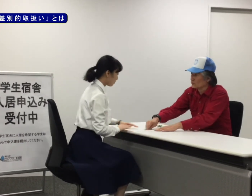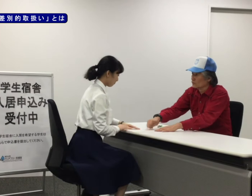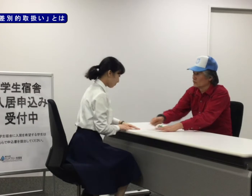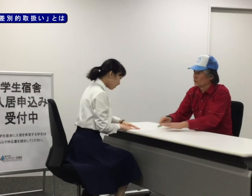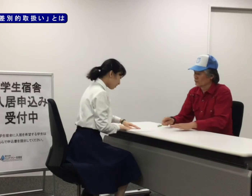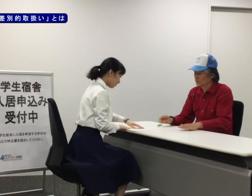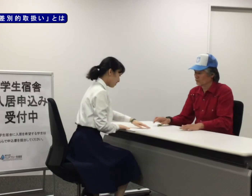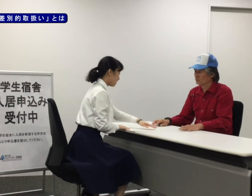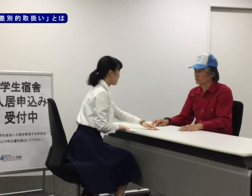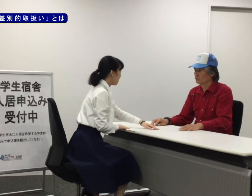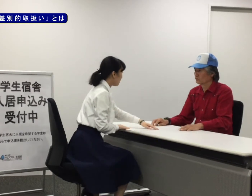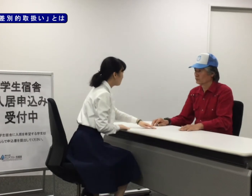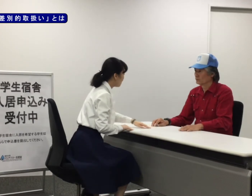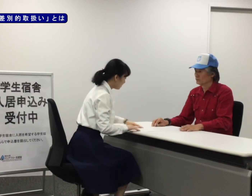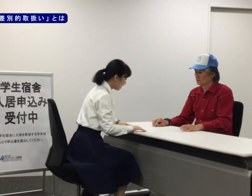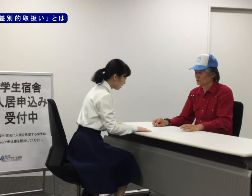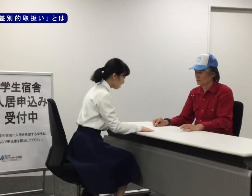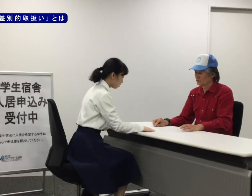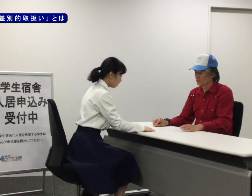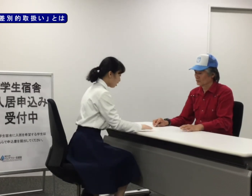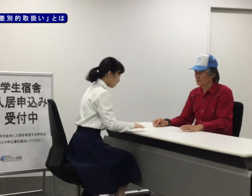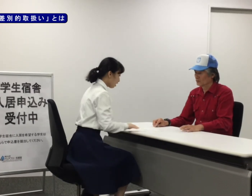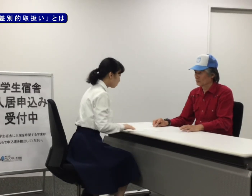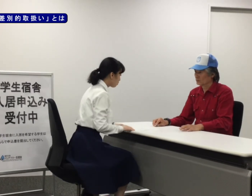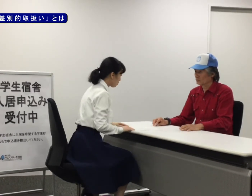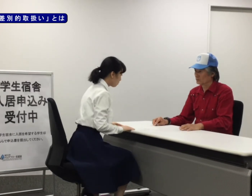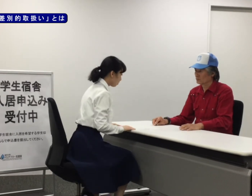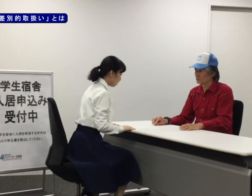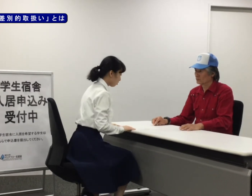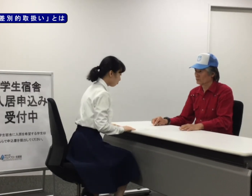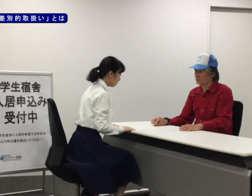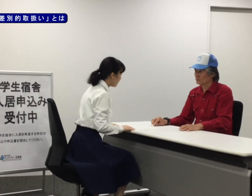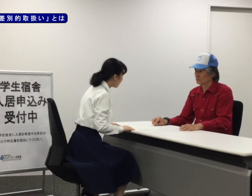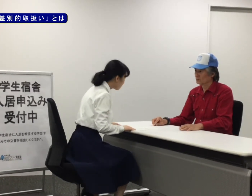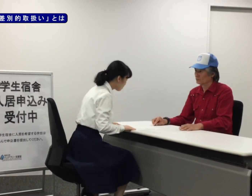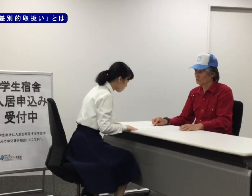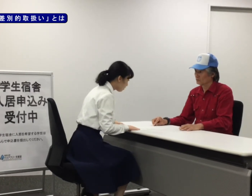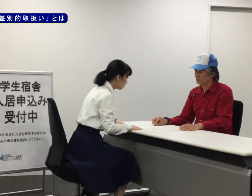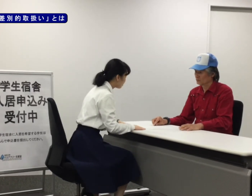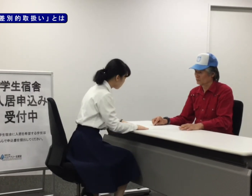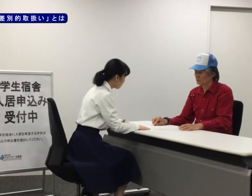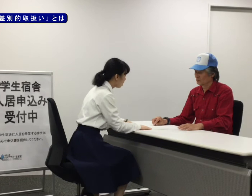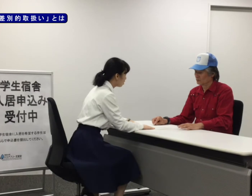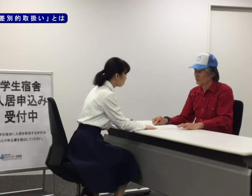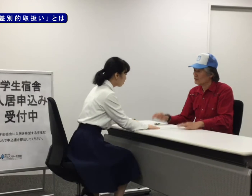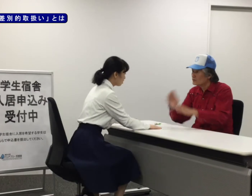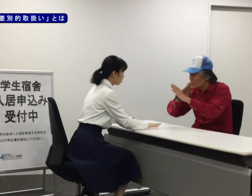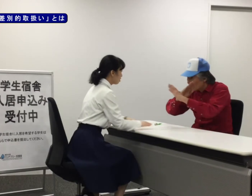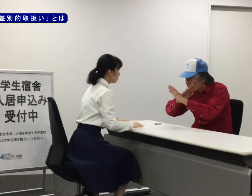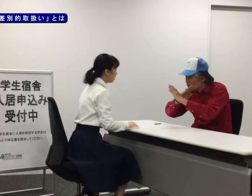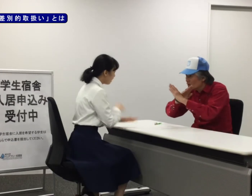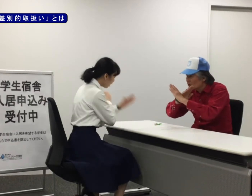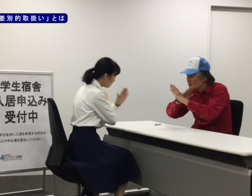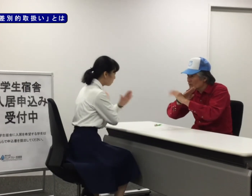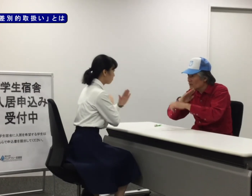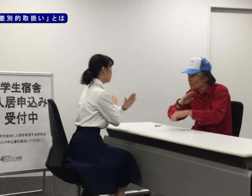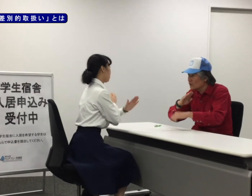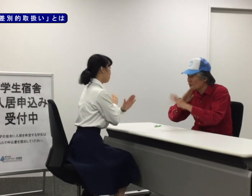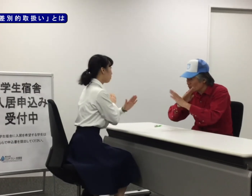でもこちらでは対応できないんです火事の時とか逃げられなくて困りますからはいお